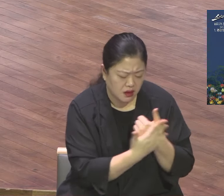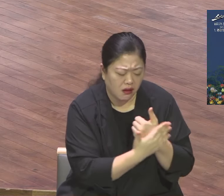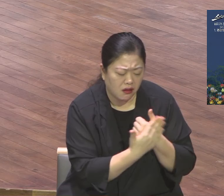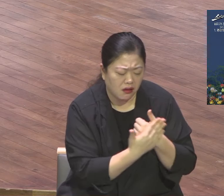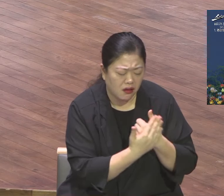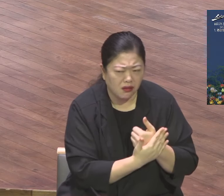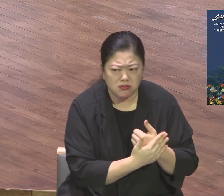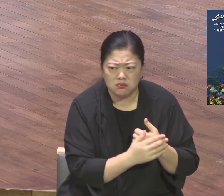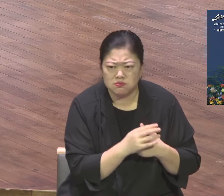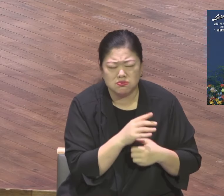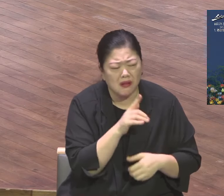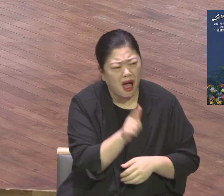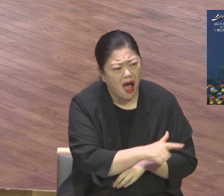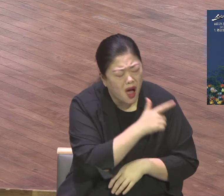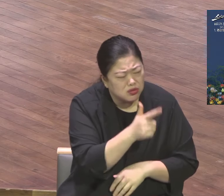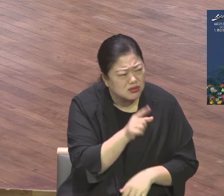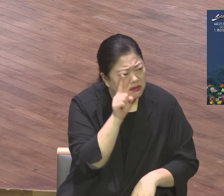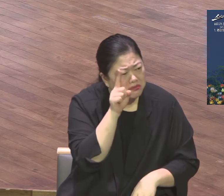어떻게